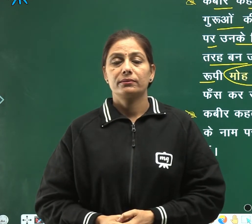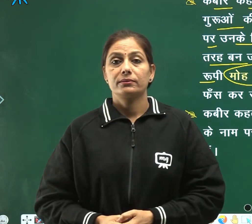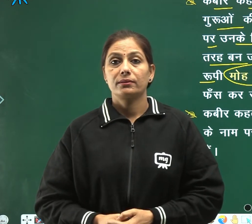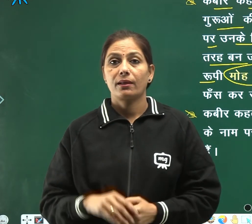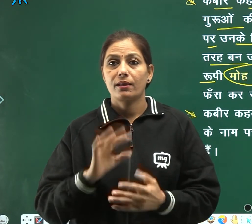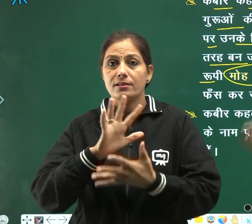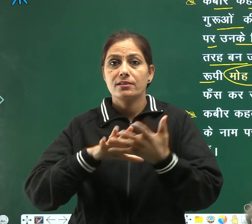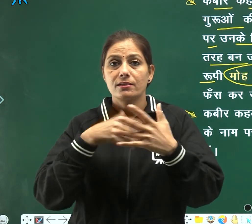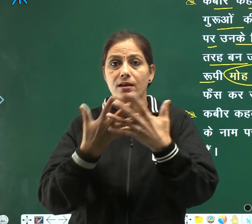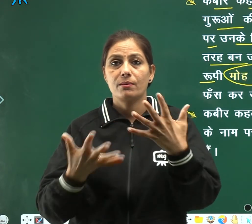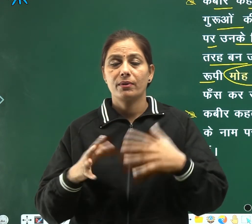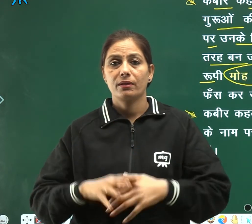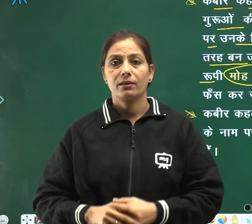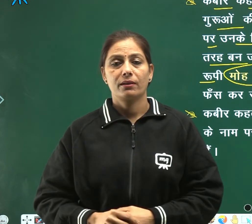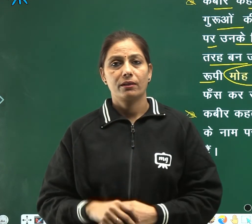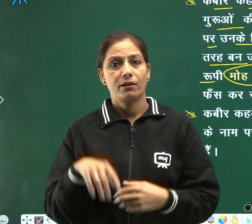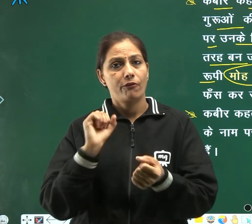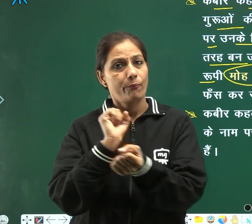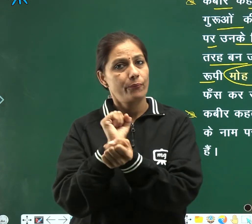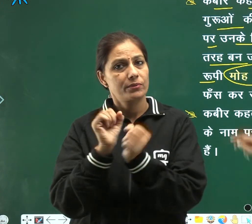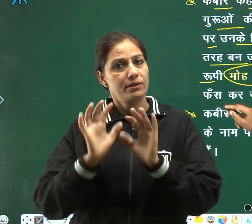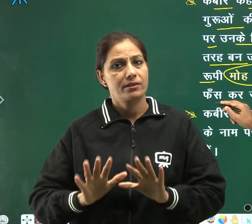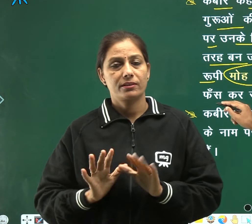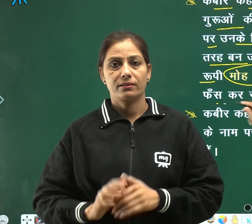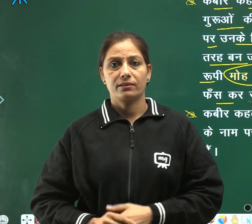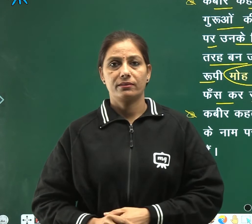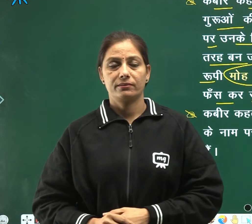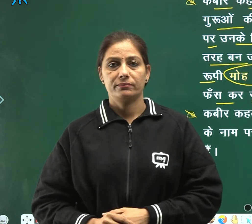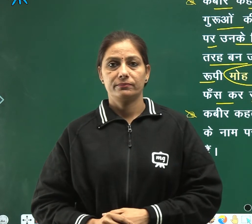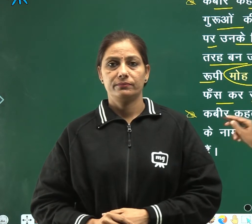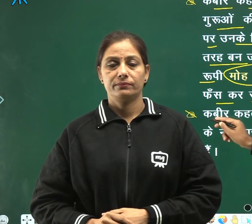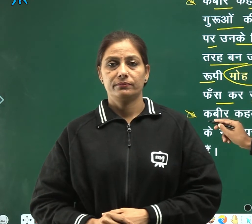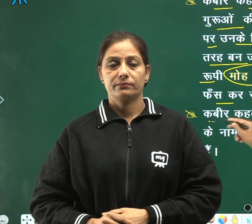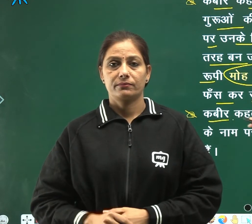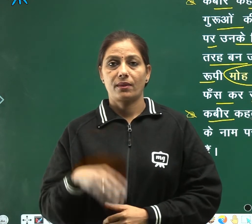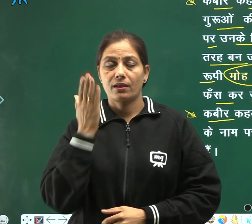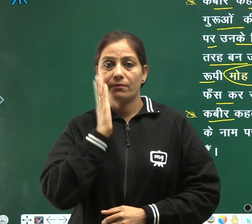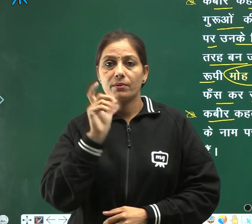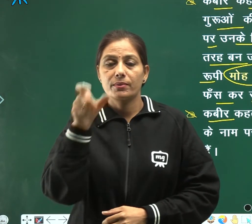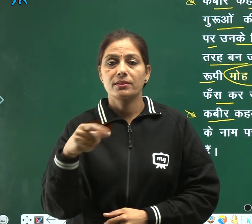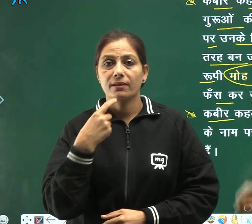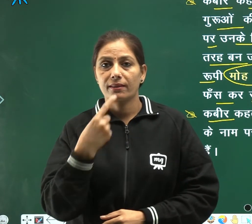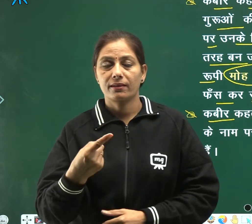जाल में फंस कर रह जाते हैं। कबीर कहते हैं कि